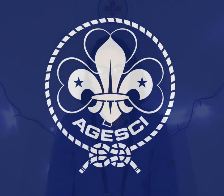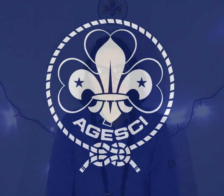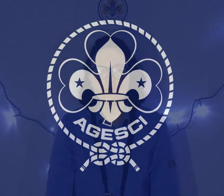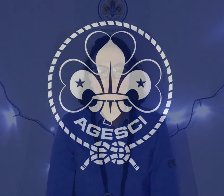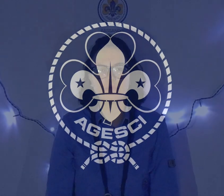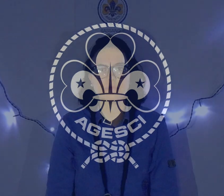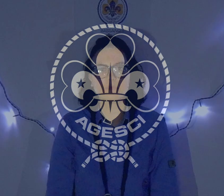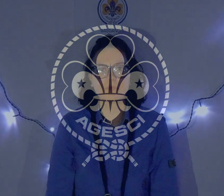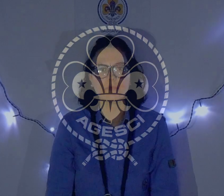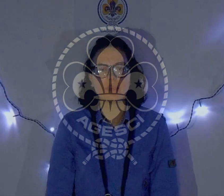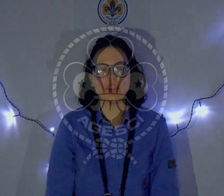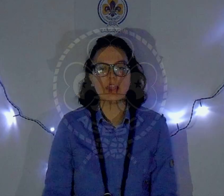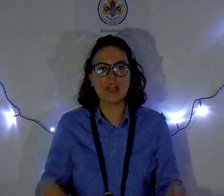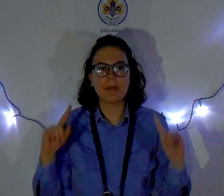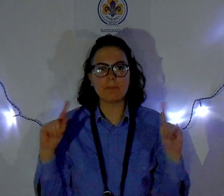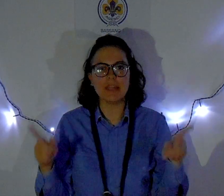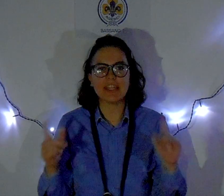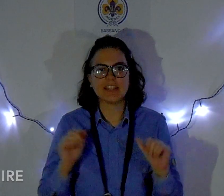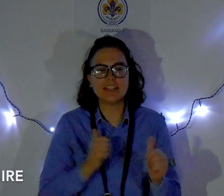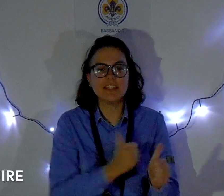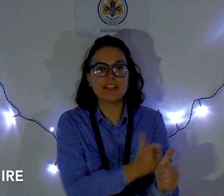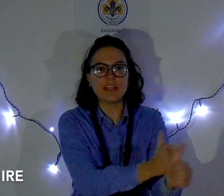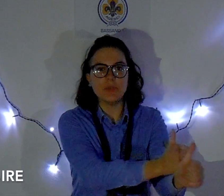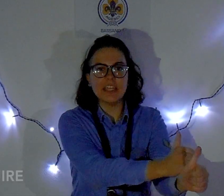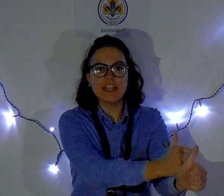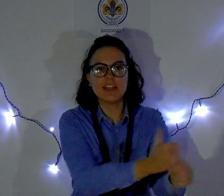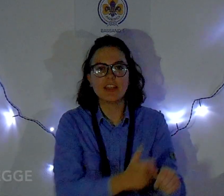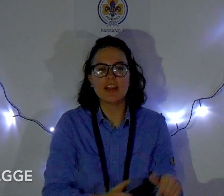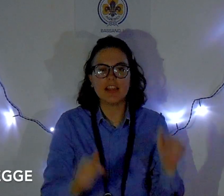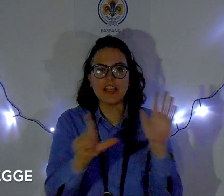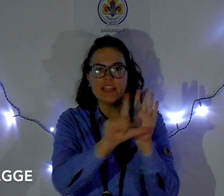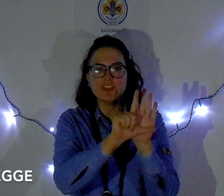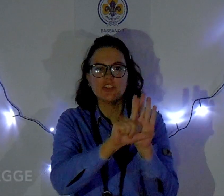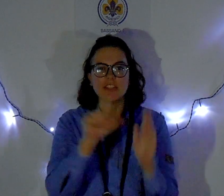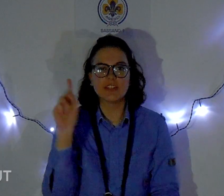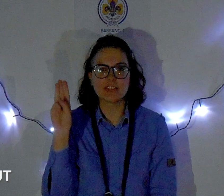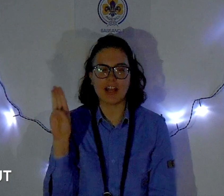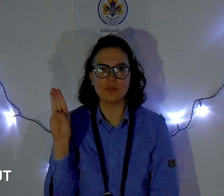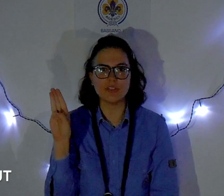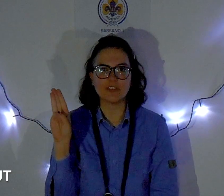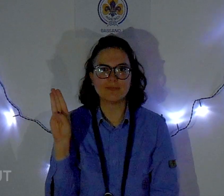Per seguire la legge Scout.